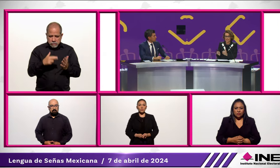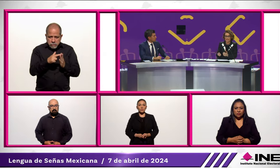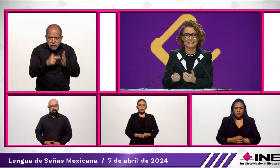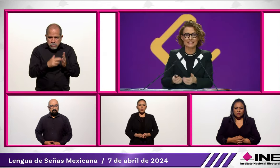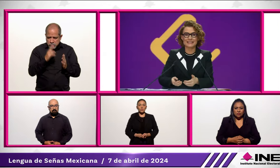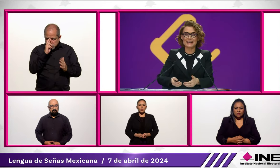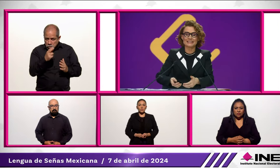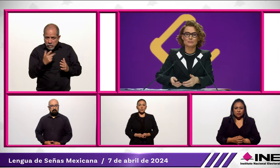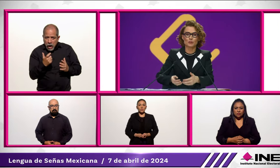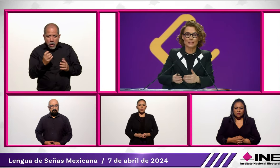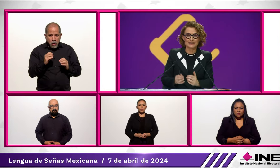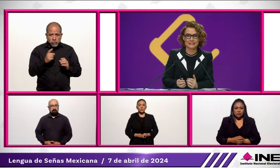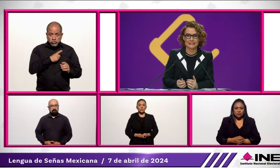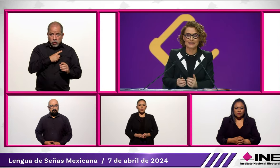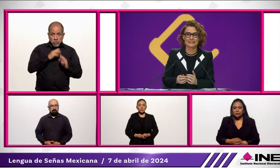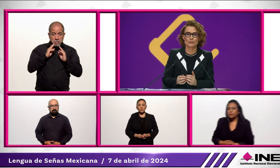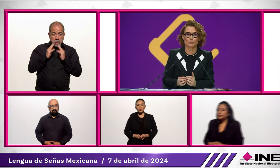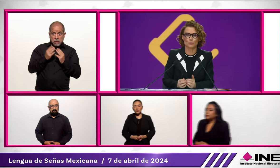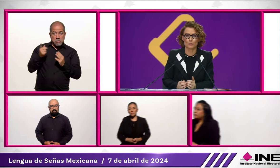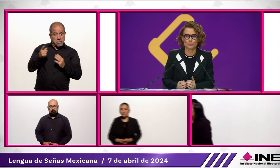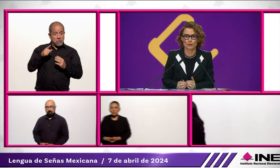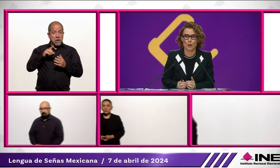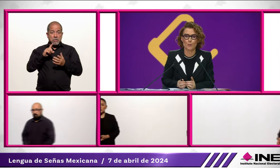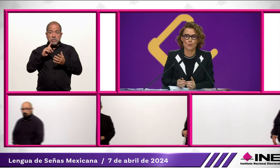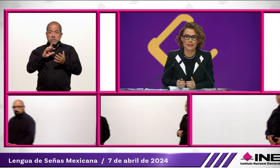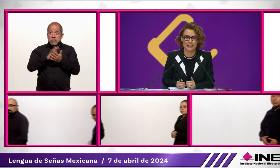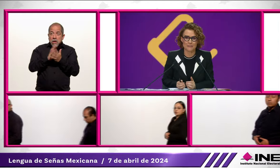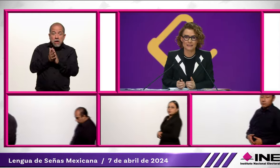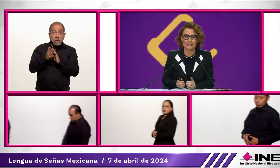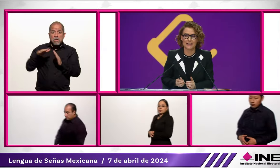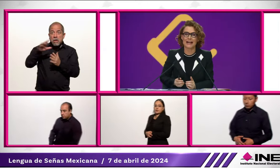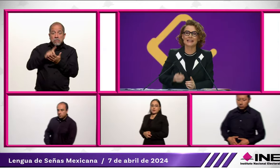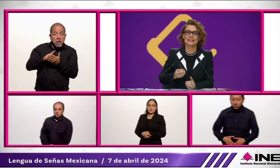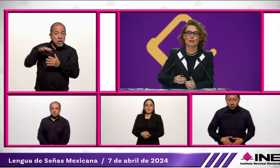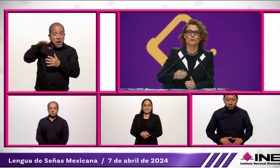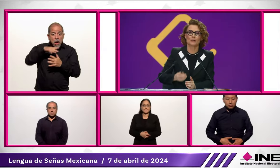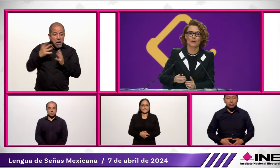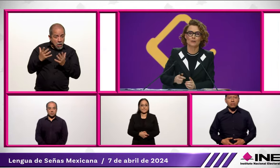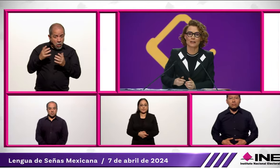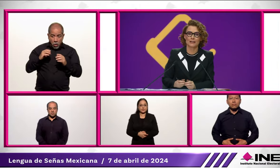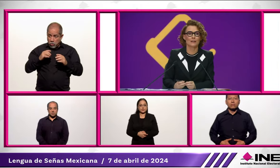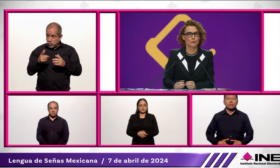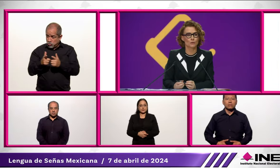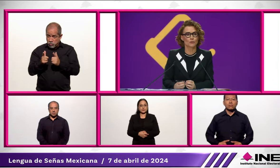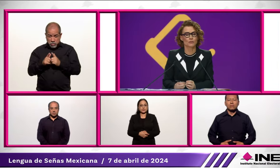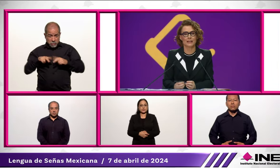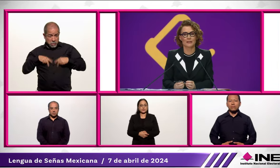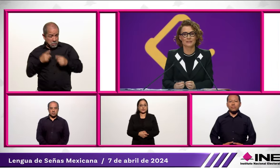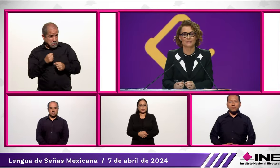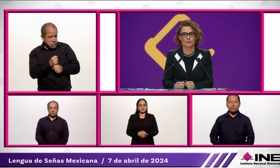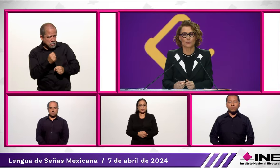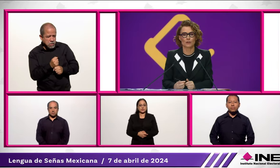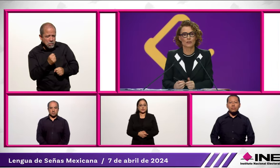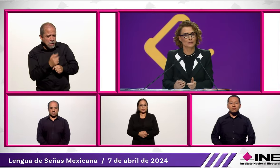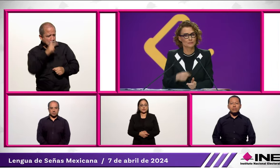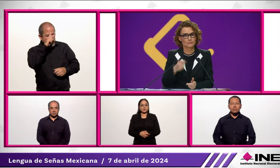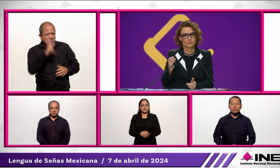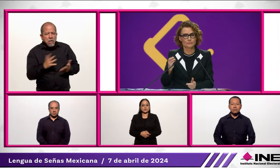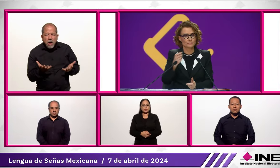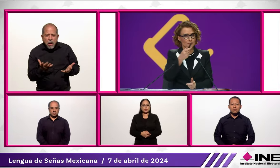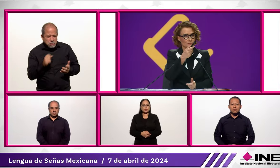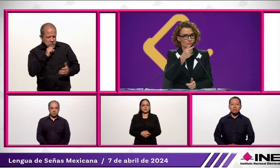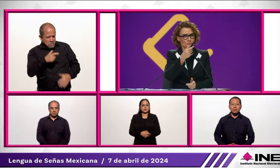grupos criminales, es que las violencias hacia los grupos vulnerables han incluido ahora el uso de armas de fuego.